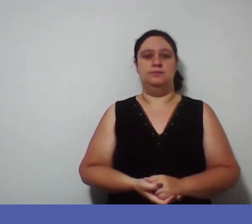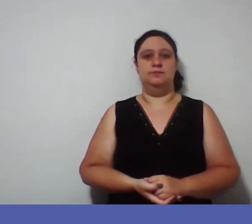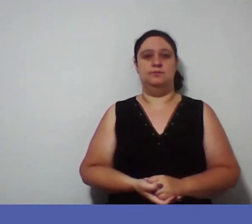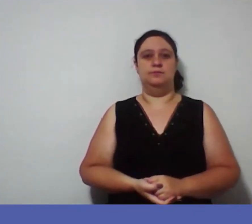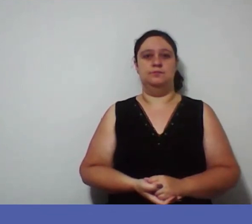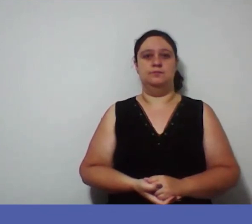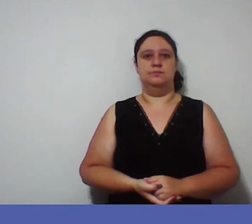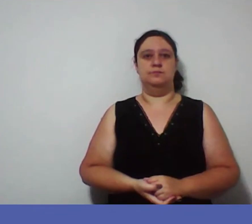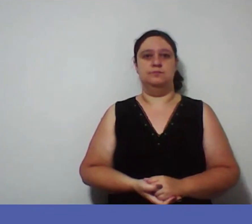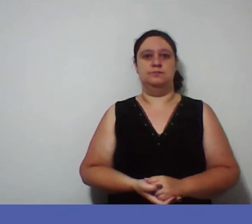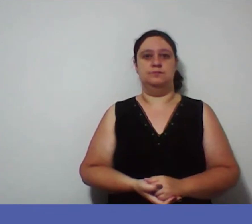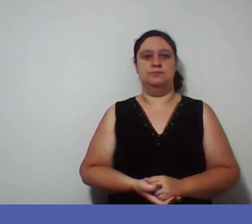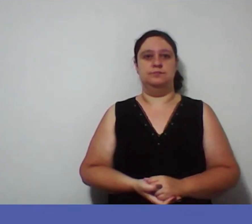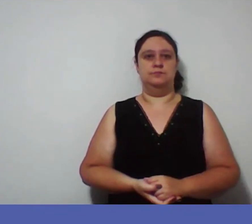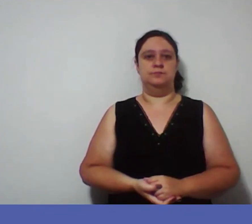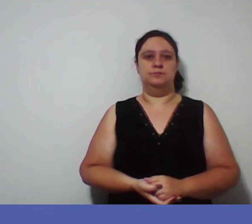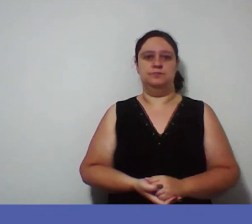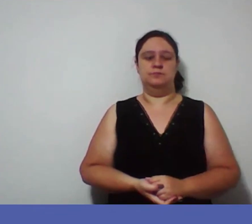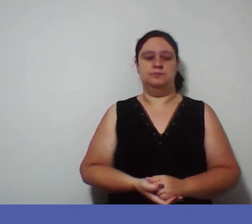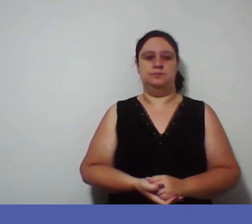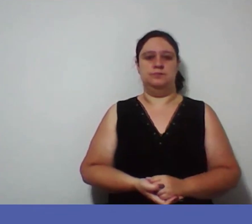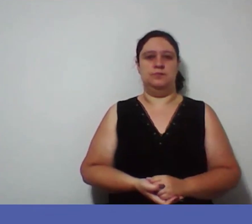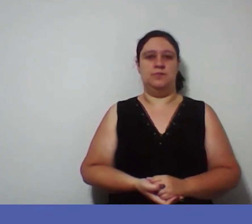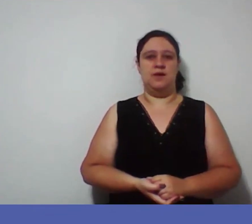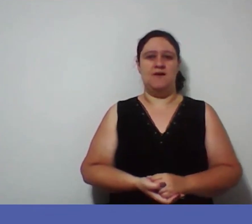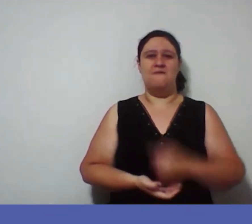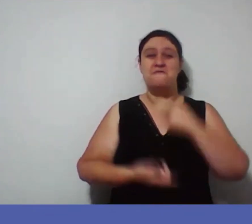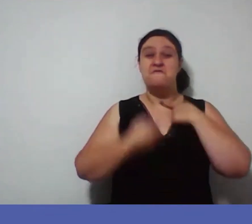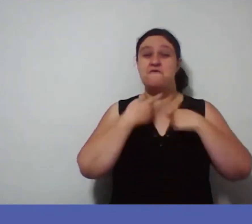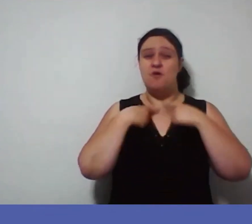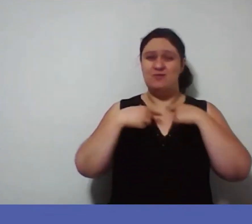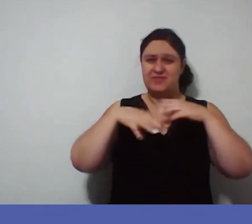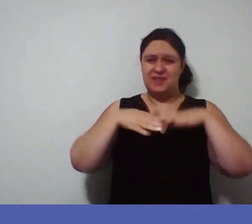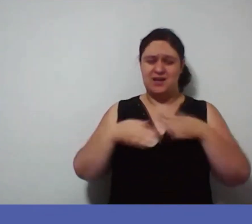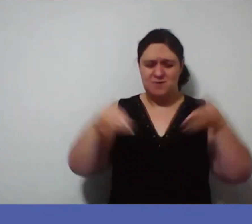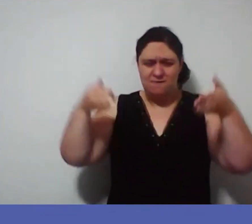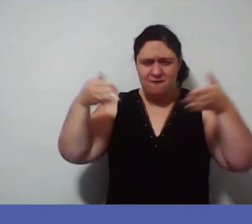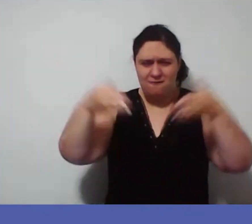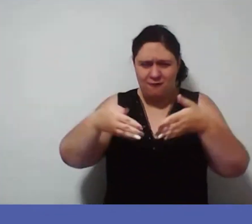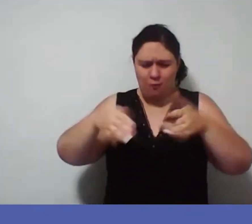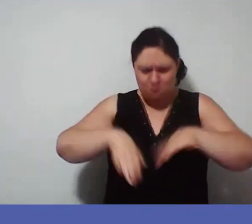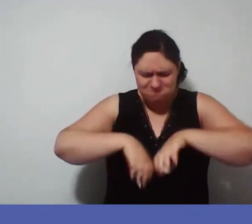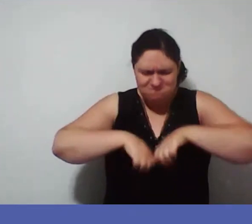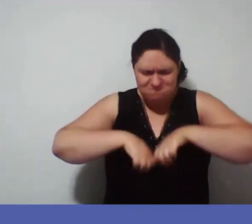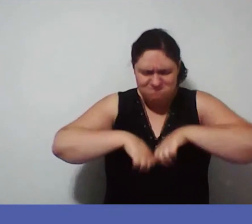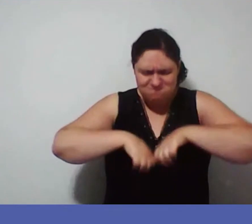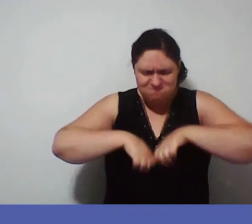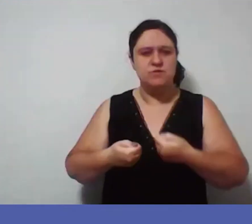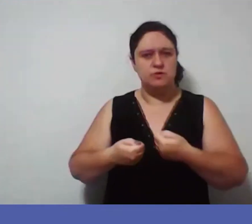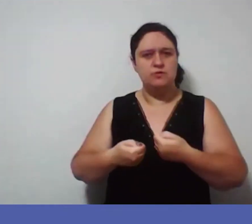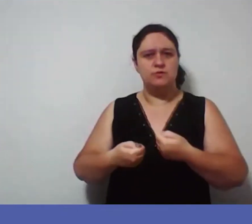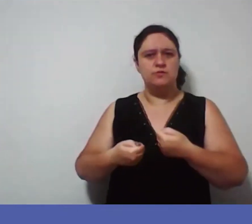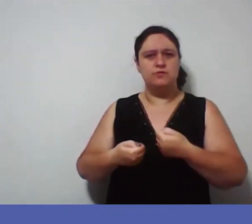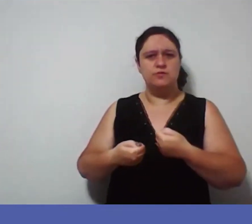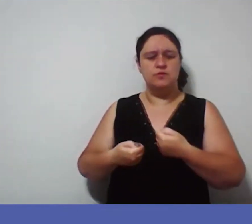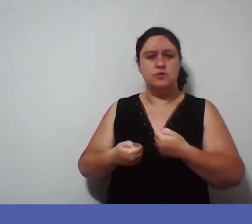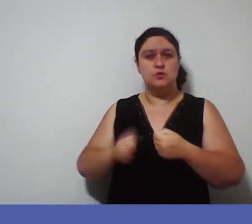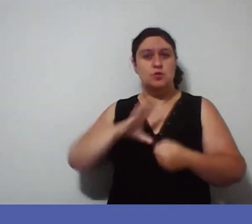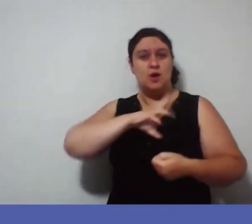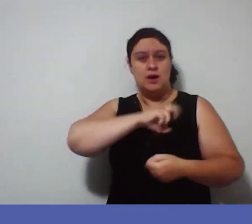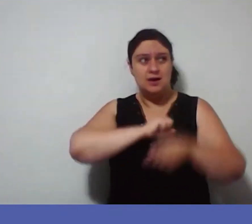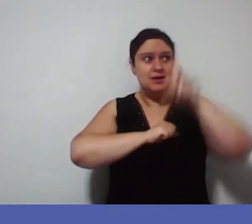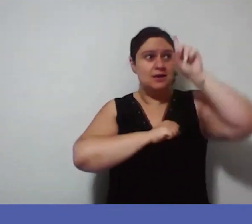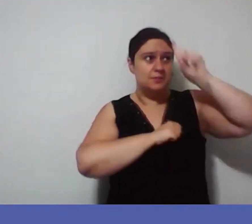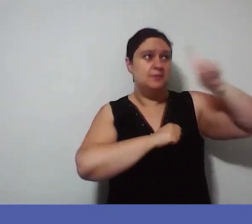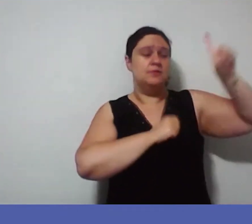A dedicação deles, o empenho deles, como eles são absolutos pelo Senhor, eles fazem por amor ao Senhor e por amor